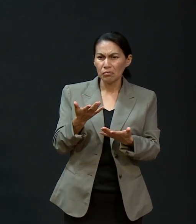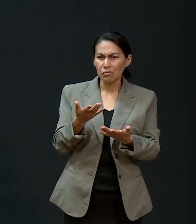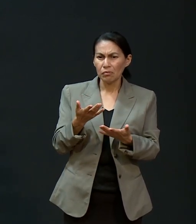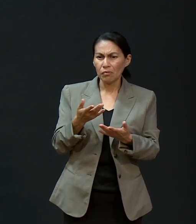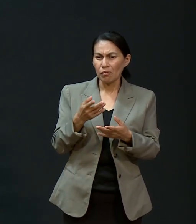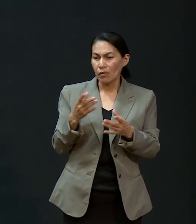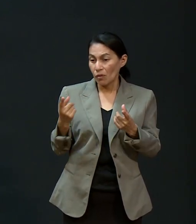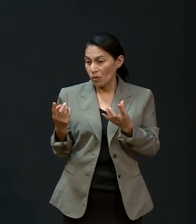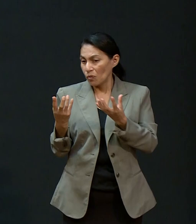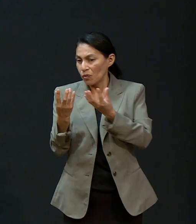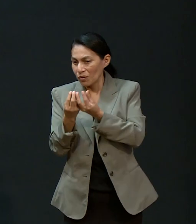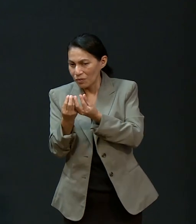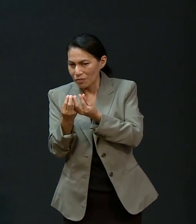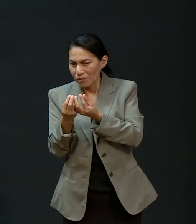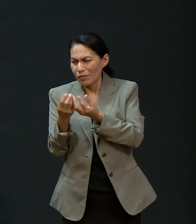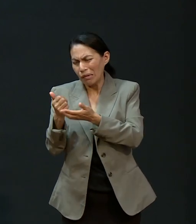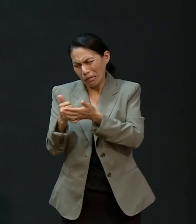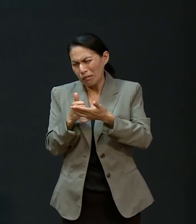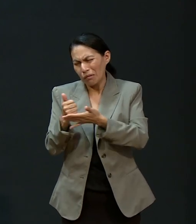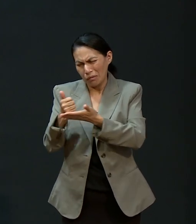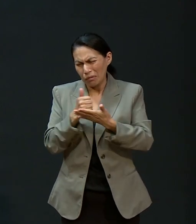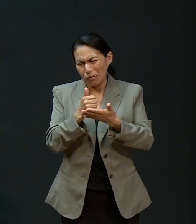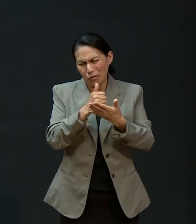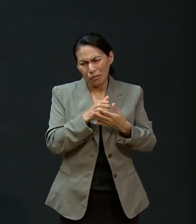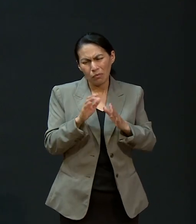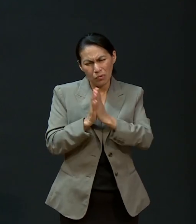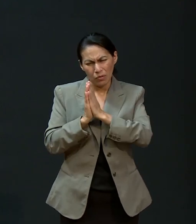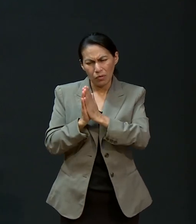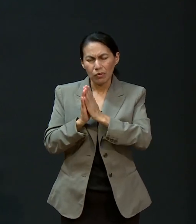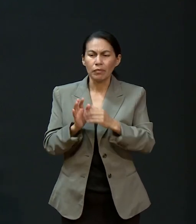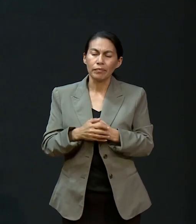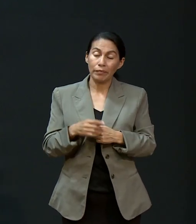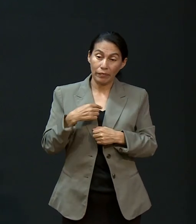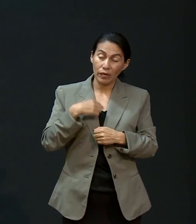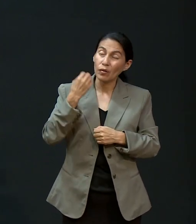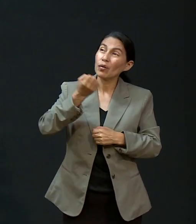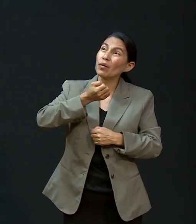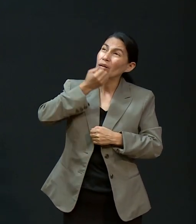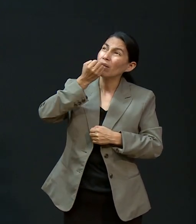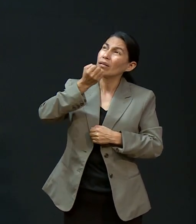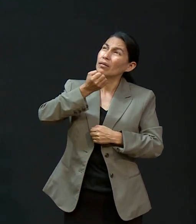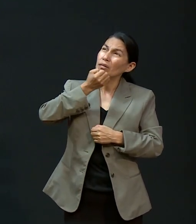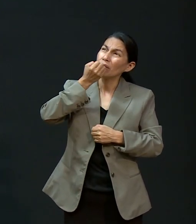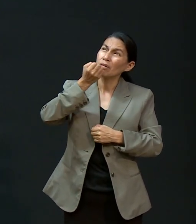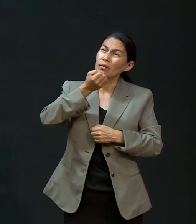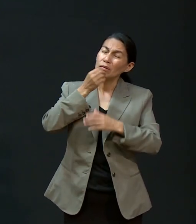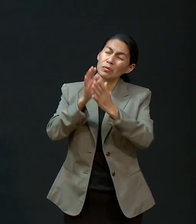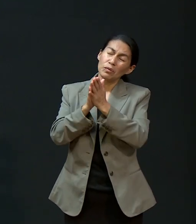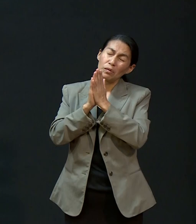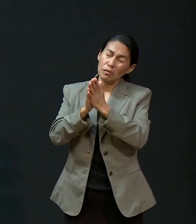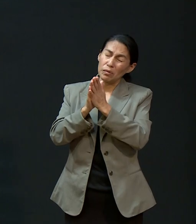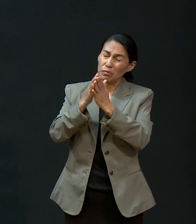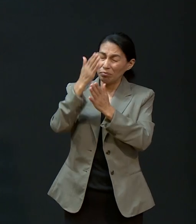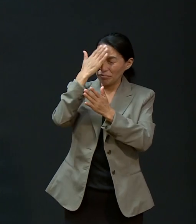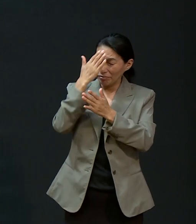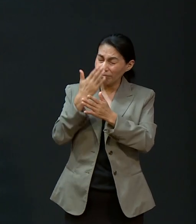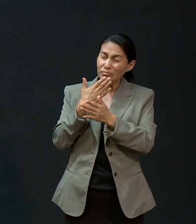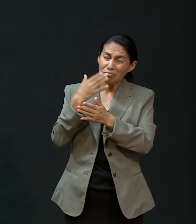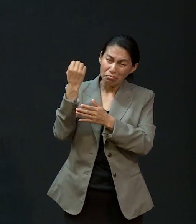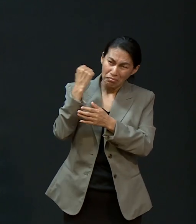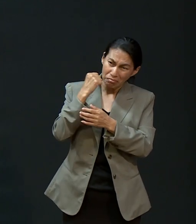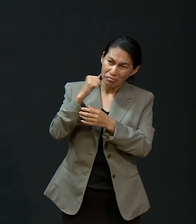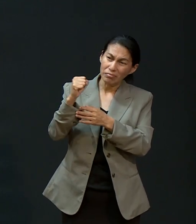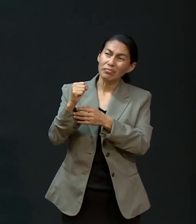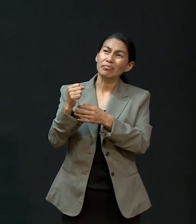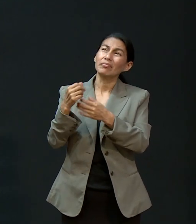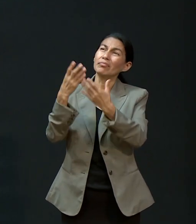prepa. Entonces me juntaba con ellos y les pedía ayuda y así. Pero durante ese tiempo pues yo estaba orando y les decía, ver, Dios, ayúdame la capacidad,